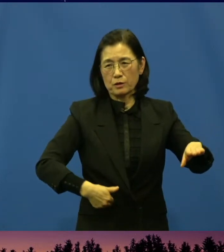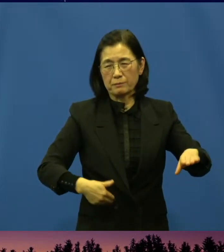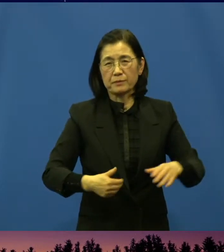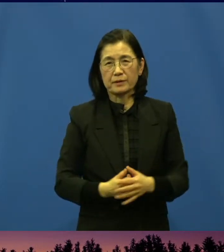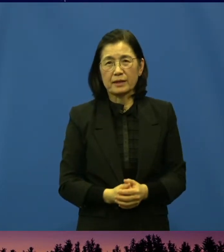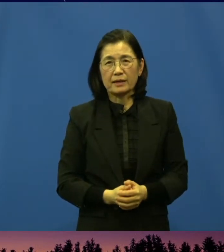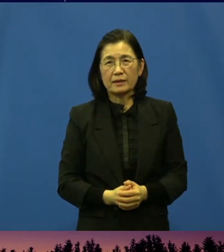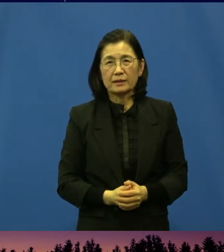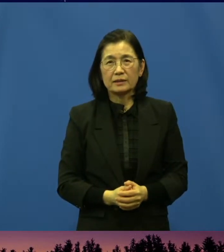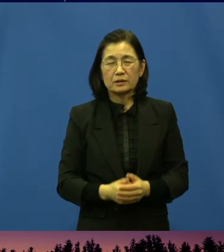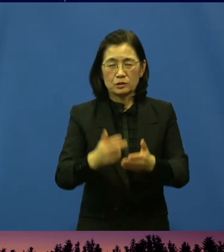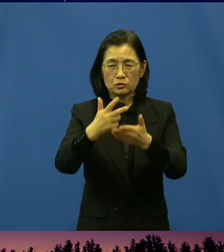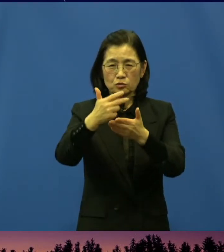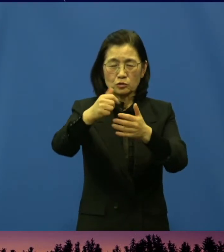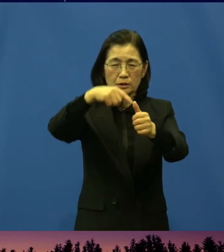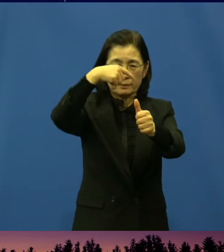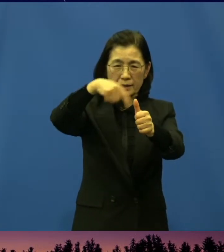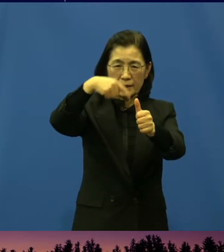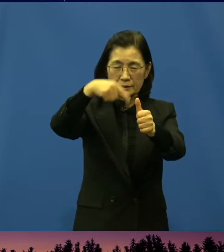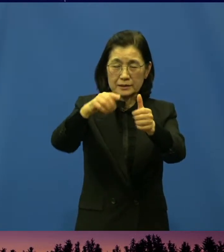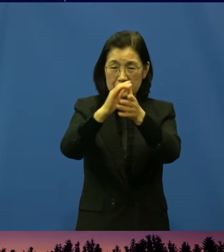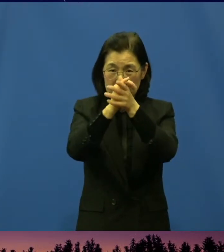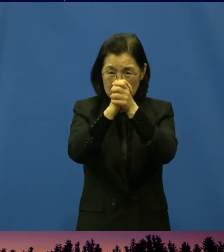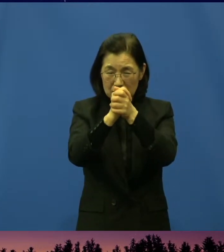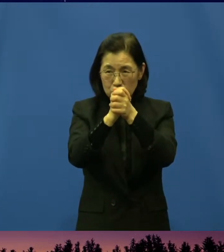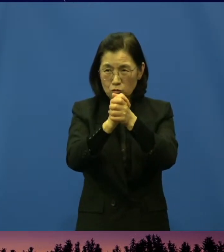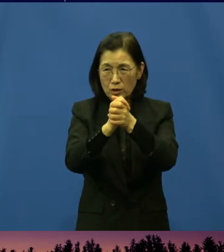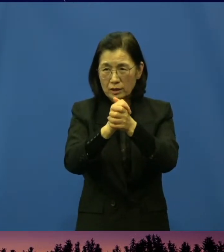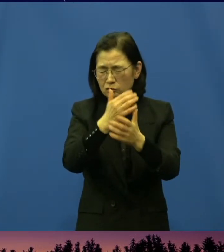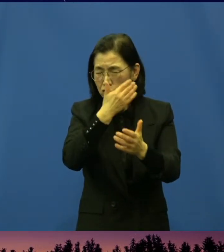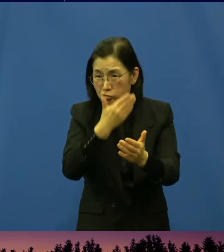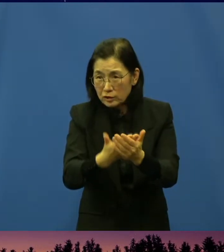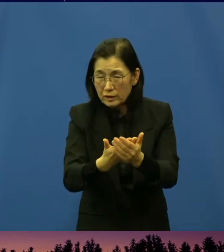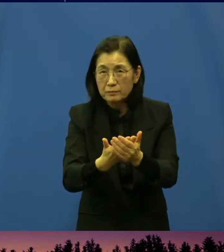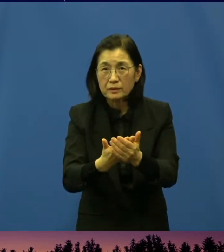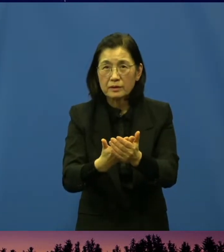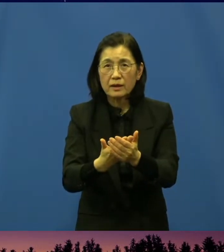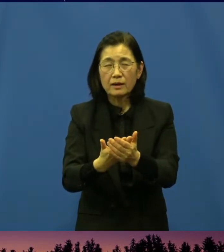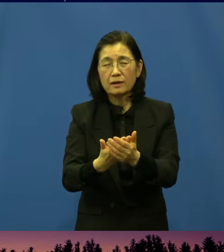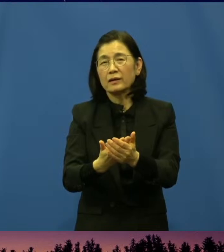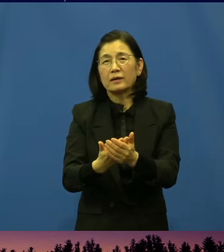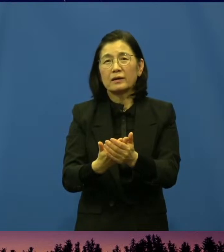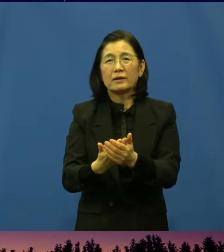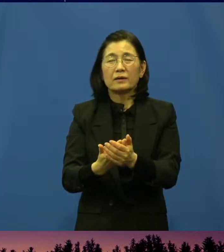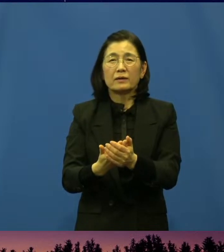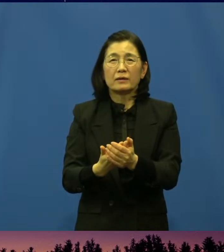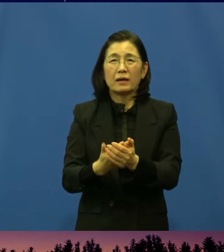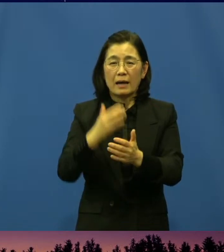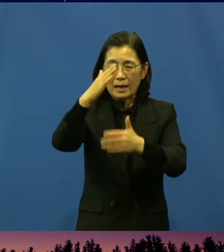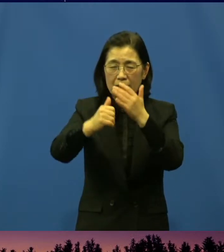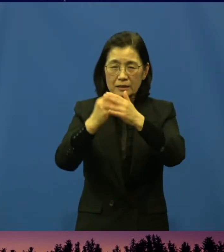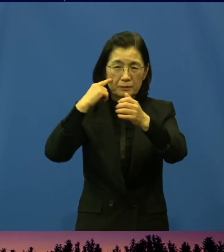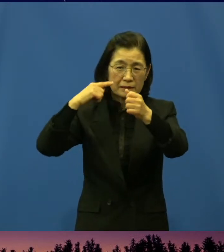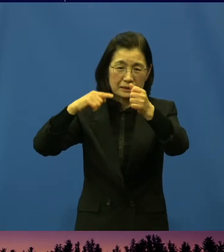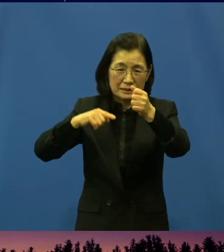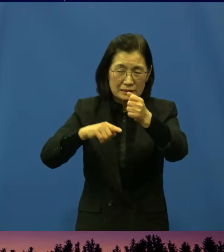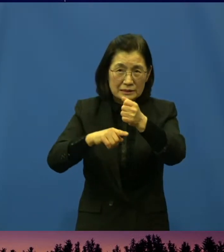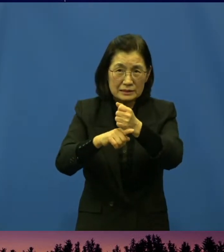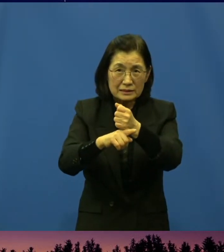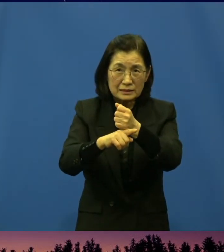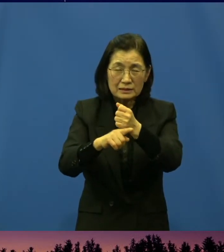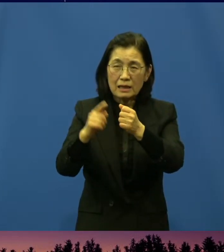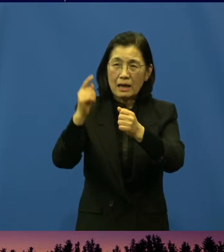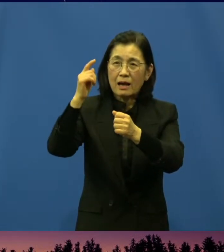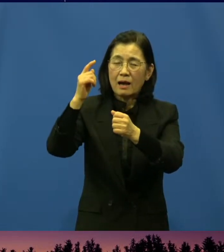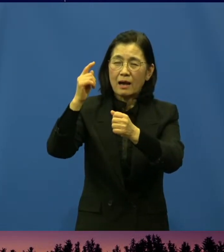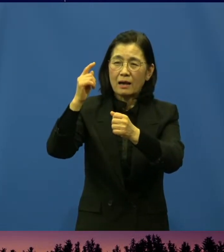여러분, 주기도문이 매우 중요합니다. 뜻이 하늘에서 이루어진 것 같이 땅에서도 이루어지다. 뜻이 하늘에서